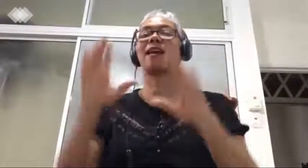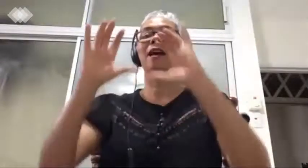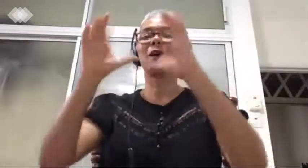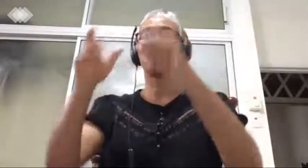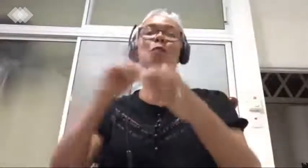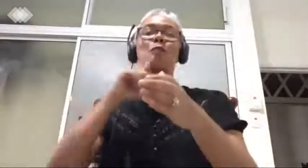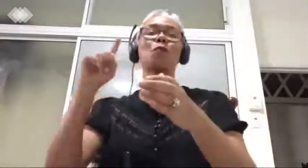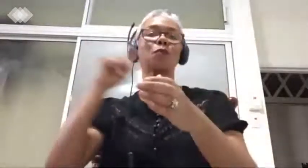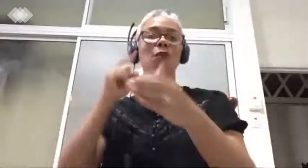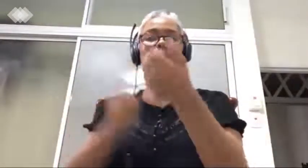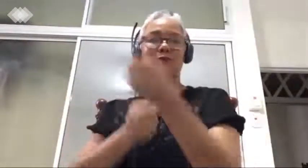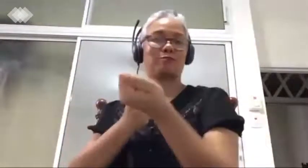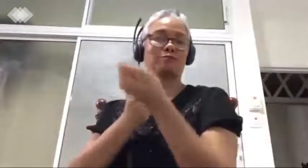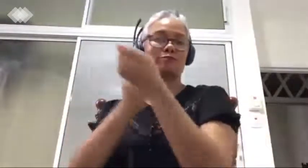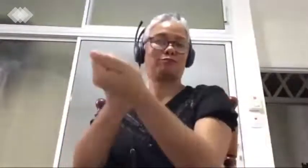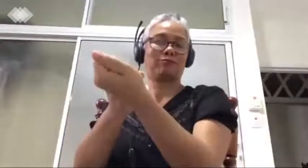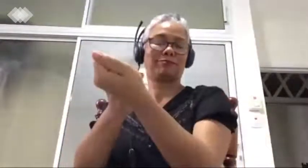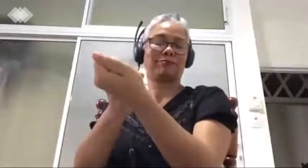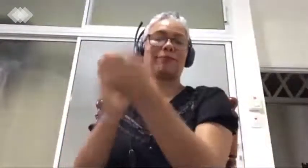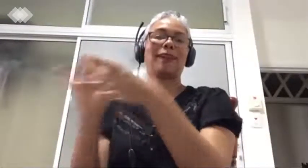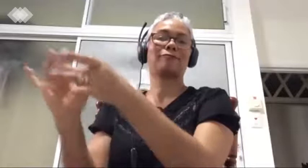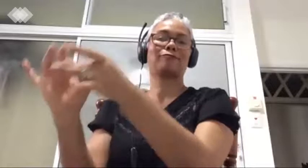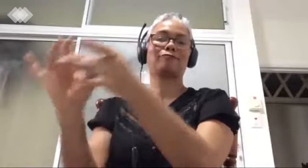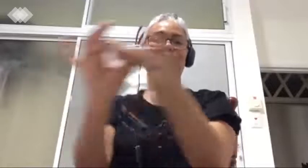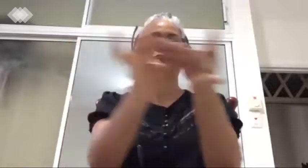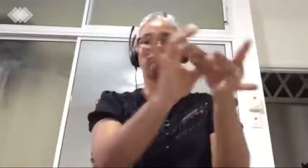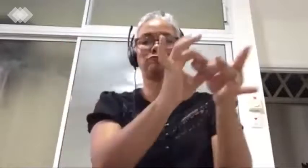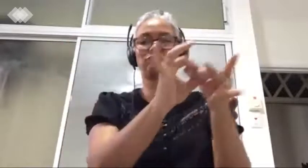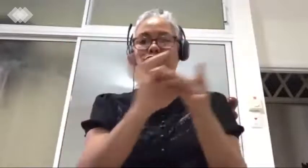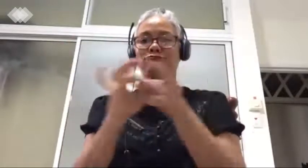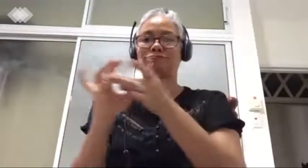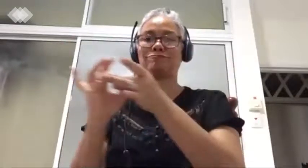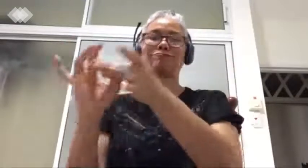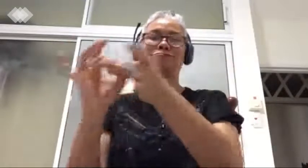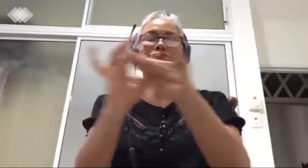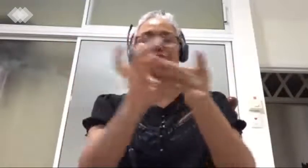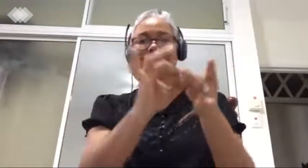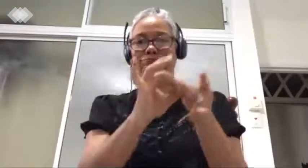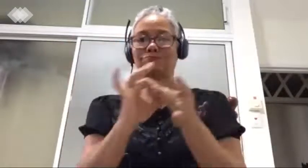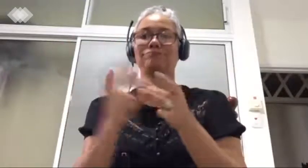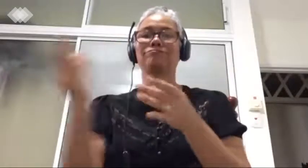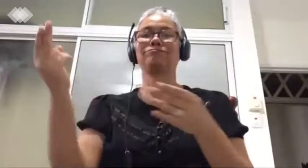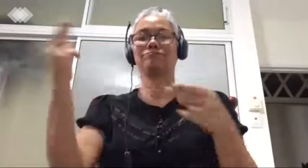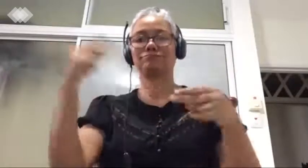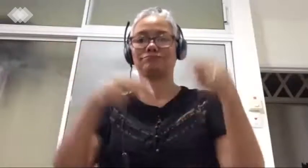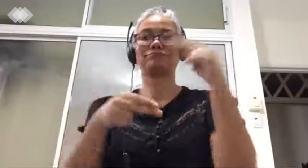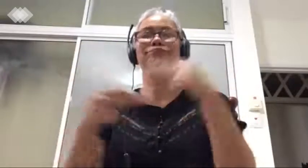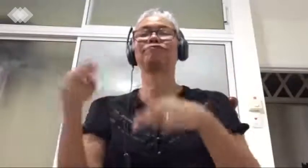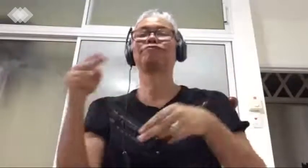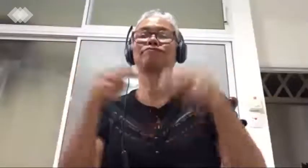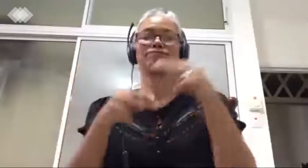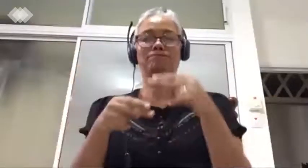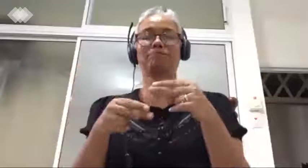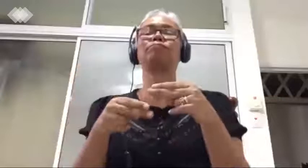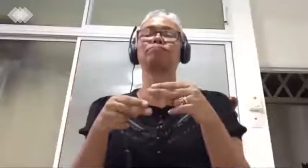profesionales trabajar de forma incluyente con aquellas personas con discapacidad auditiva. Un